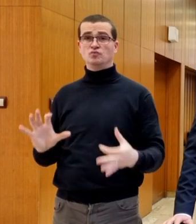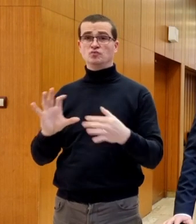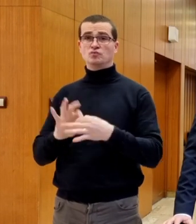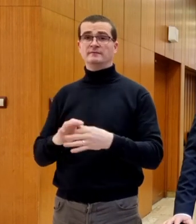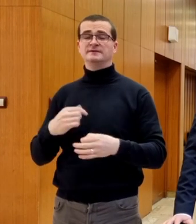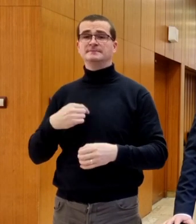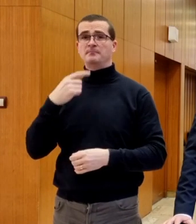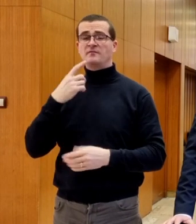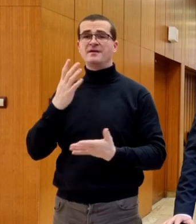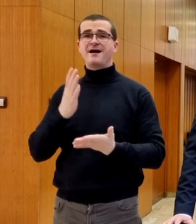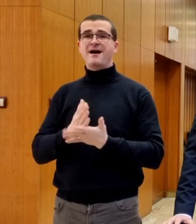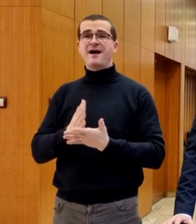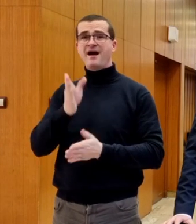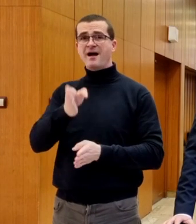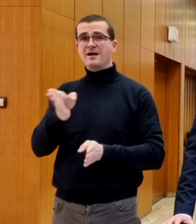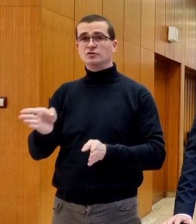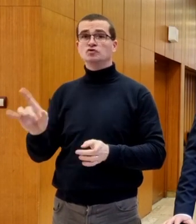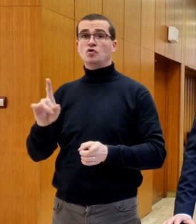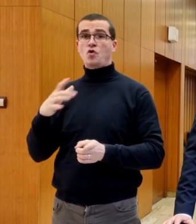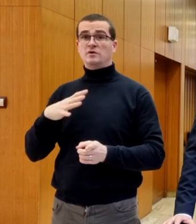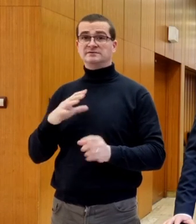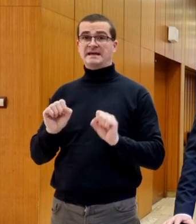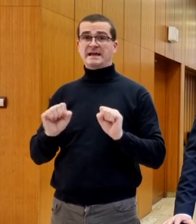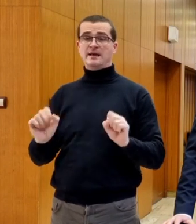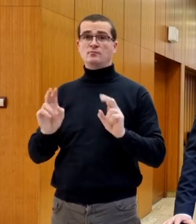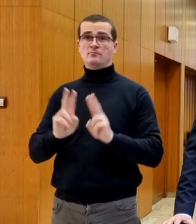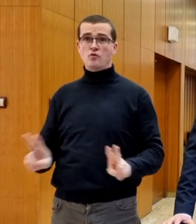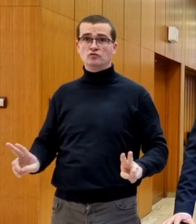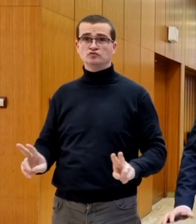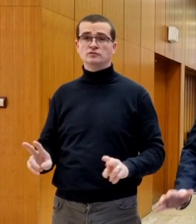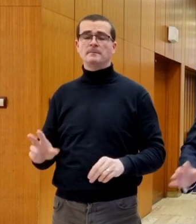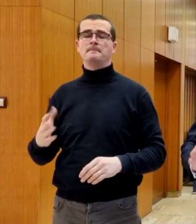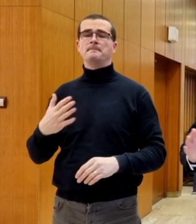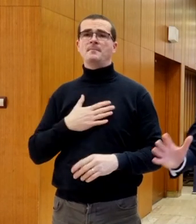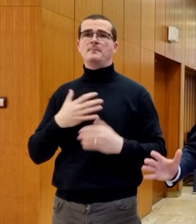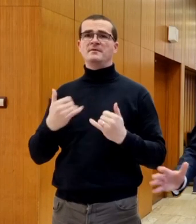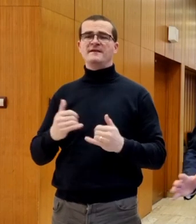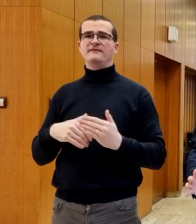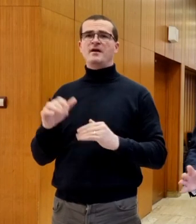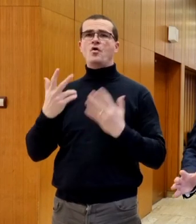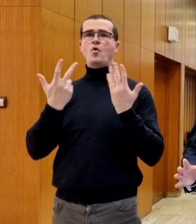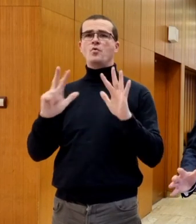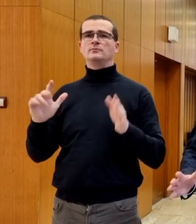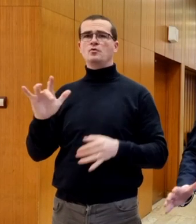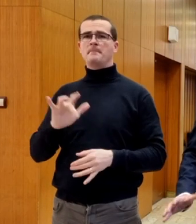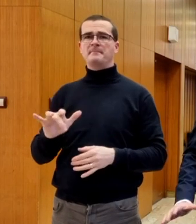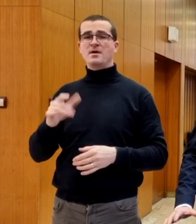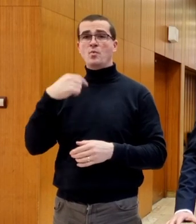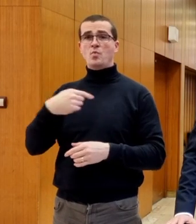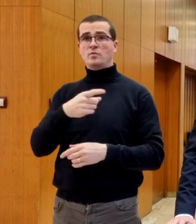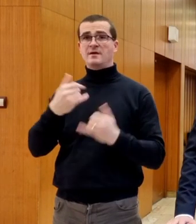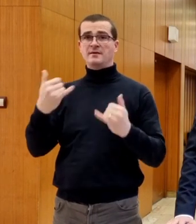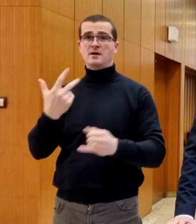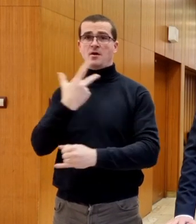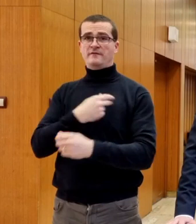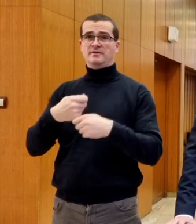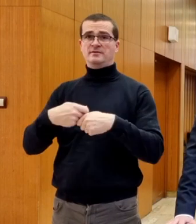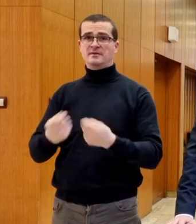aj povedať, že každý, kto sa chrániť chce, sa chrániť môže. Máme cez 800 miest, kde sa ľudia môžu dnes